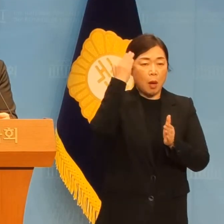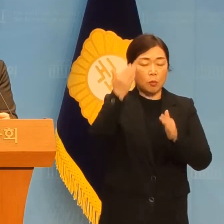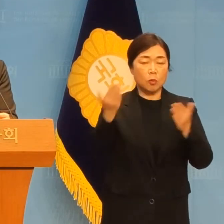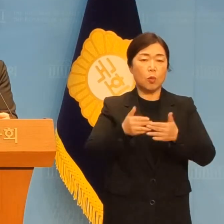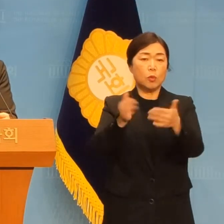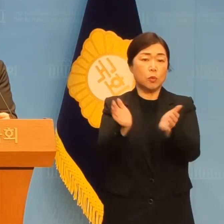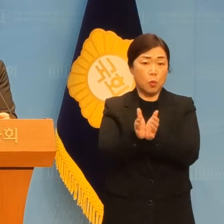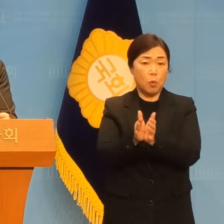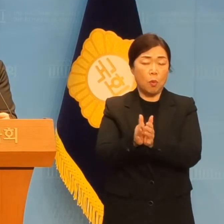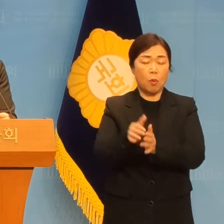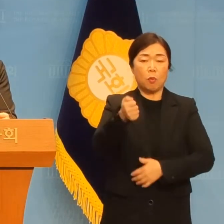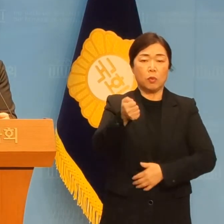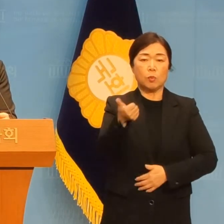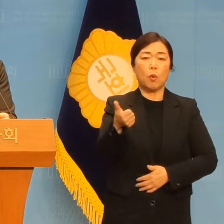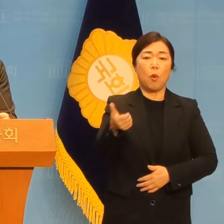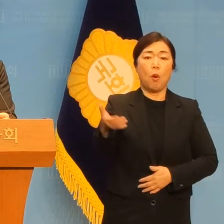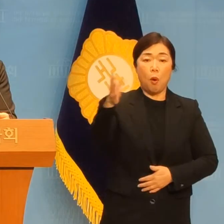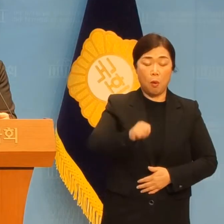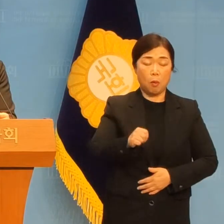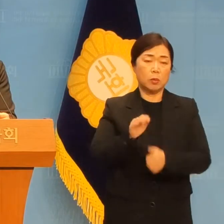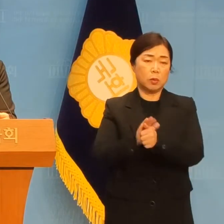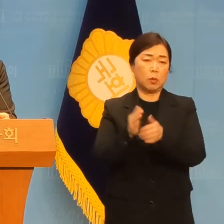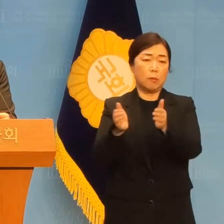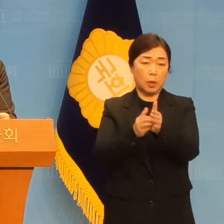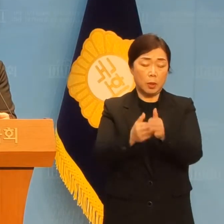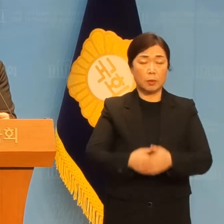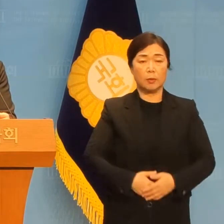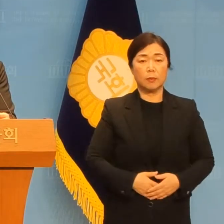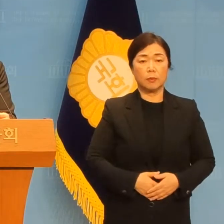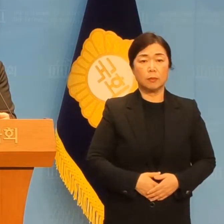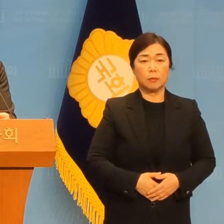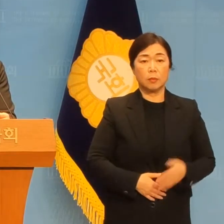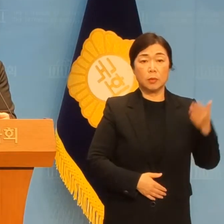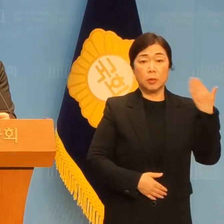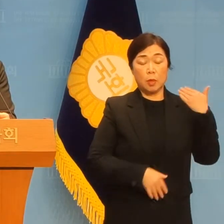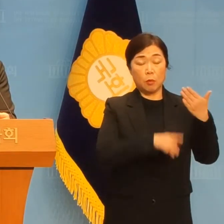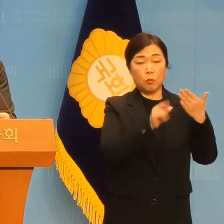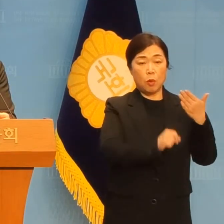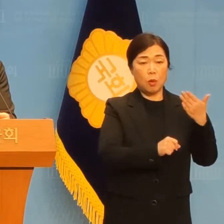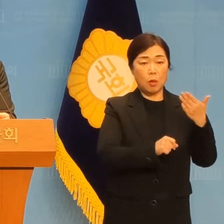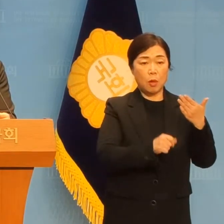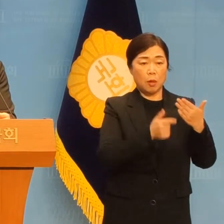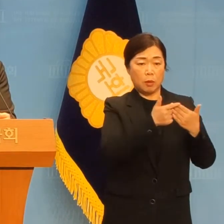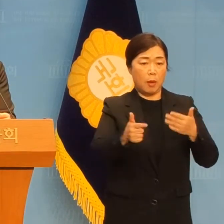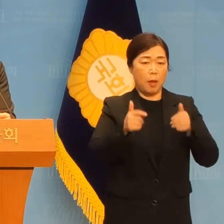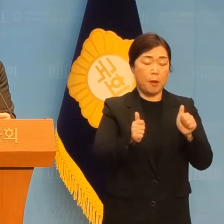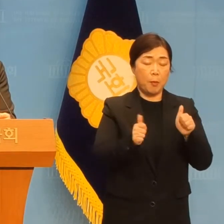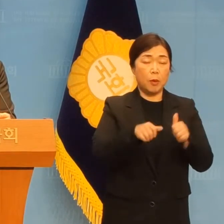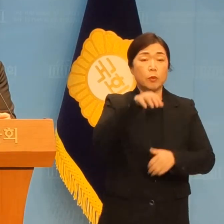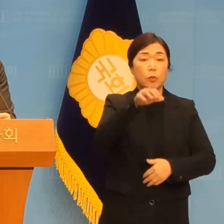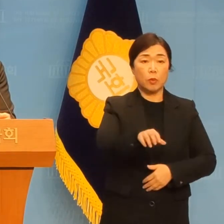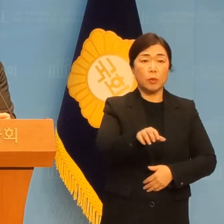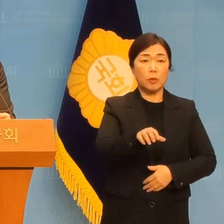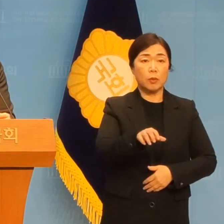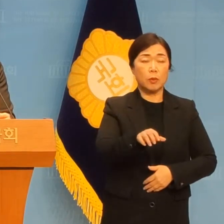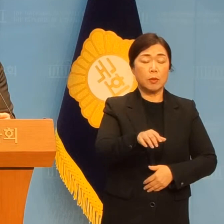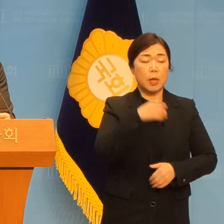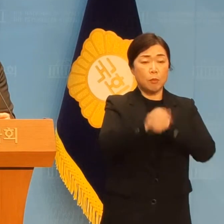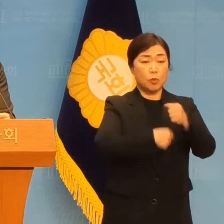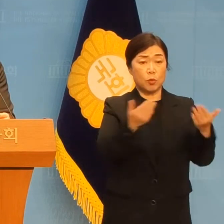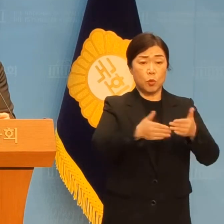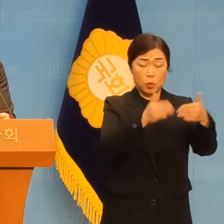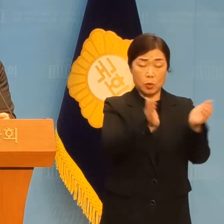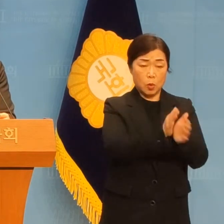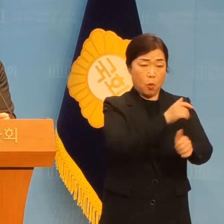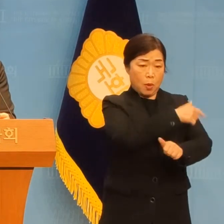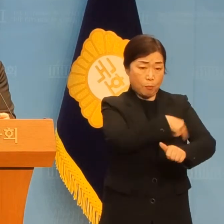여기서 그치지 않습니다. 지난 9월 대법원은 북한 공작원으로부터 지령을 받고 간첩 활동을 벌인 전 민주노총